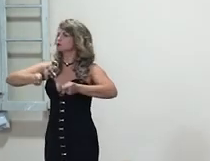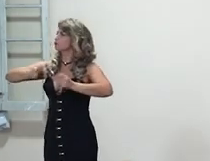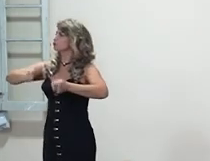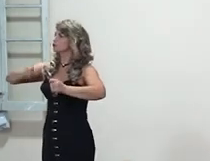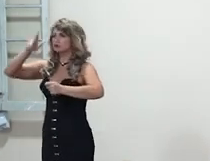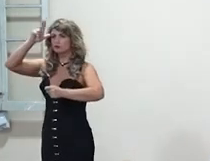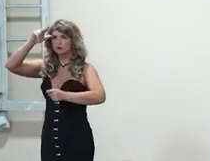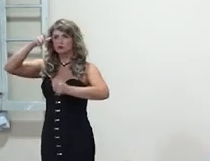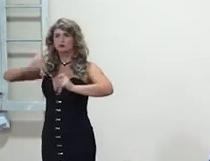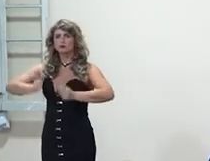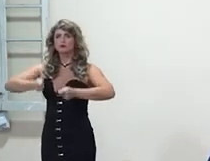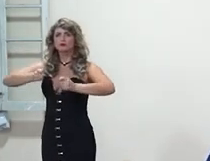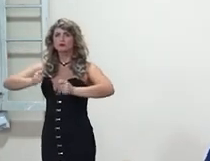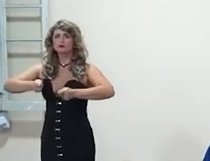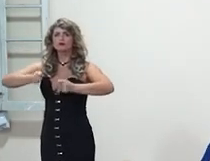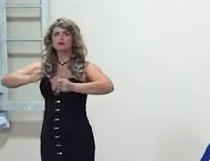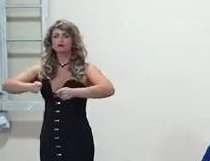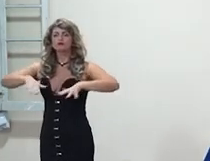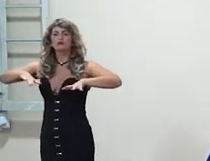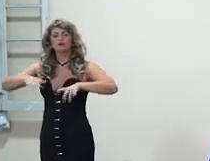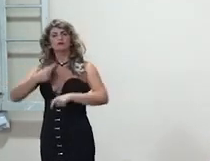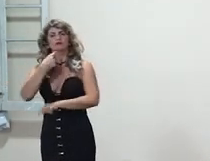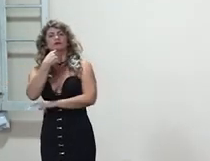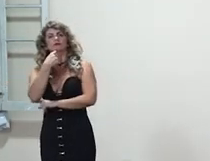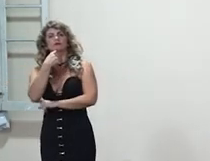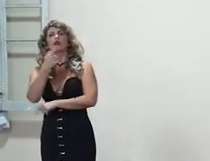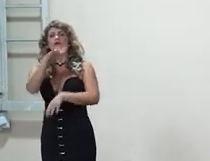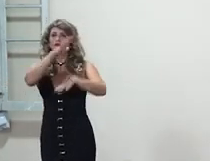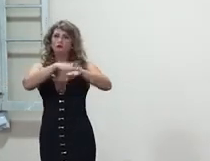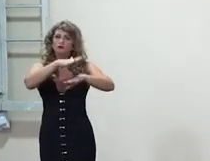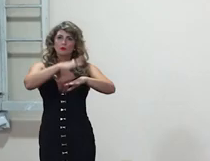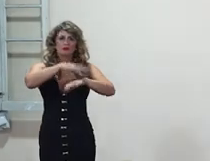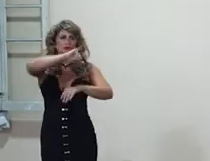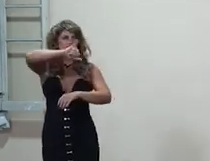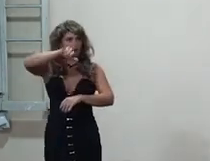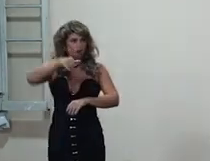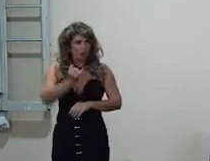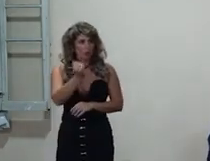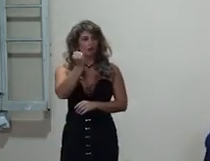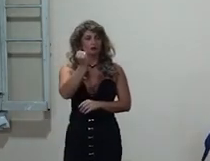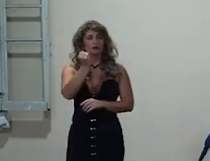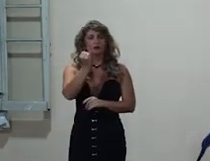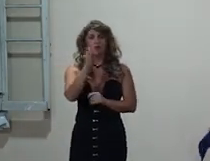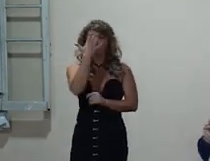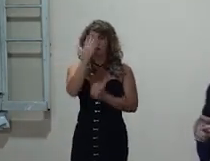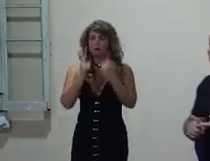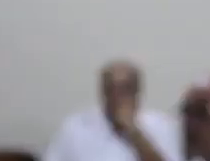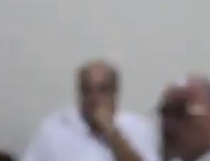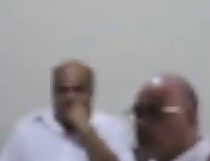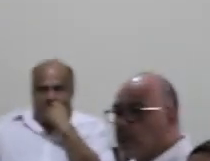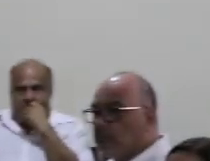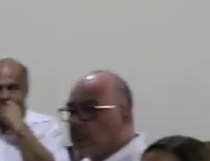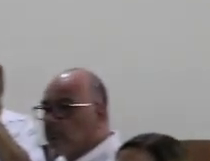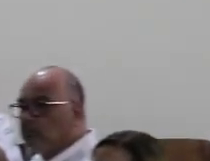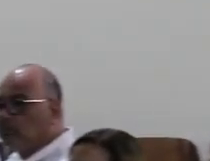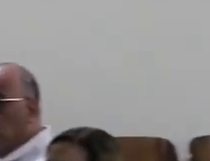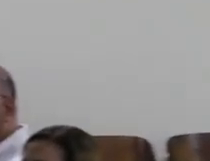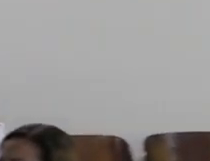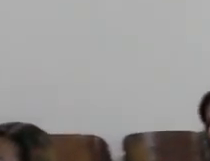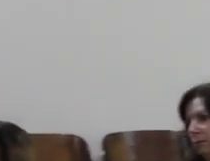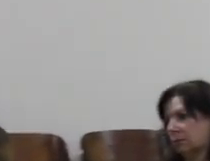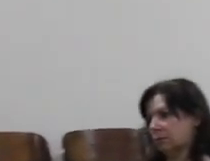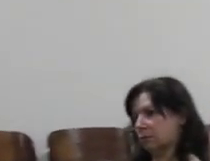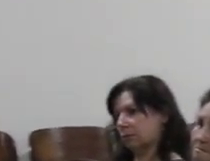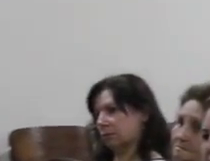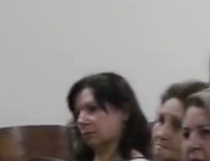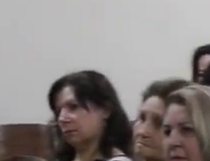pontuados. Mas eu fui chamado, então, nós tomamos posse em janeiro. E em fevereiro, o Instituto Histórico de